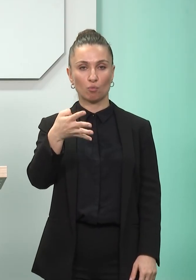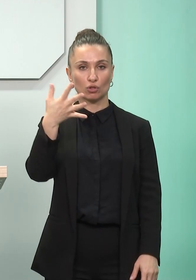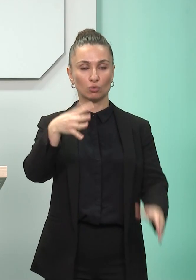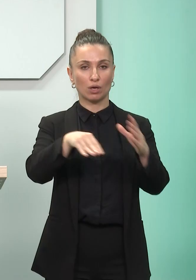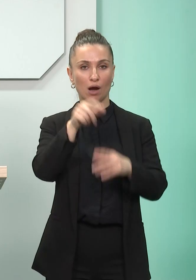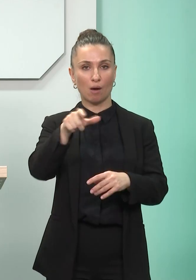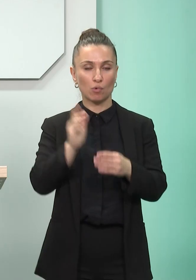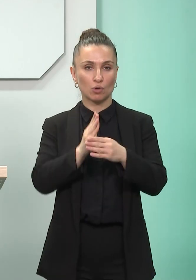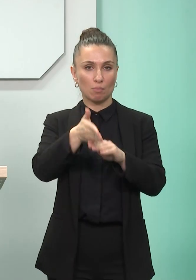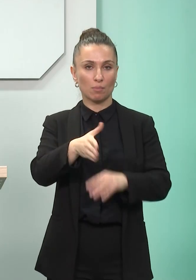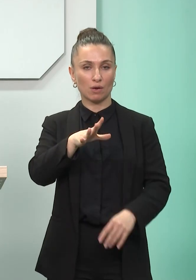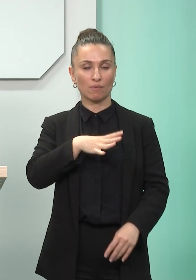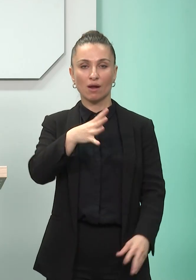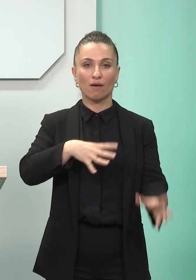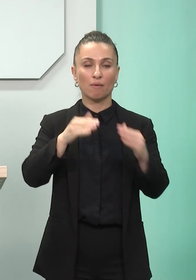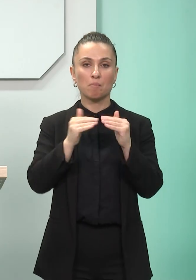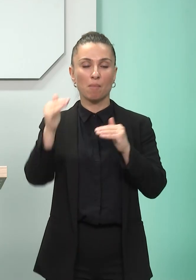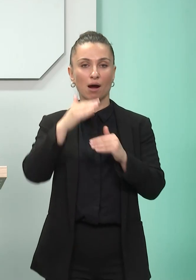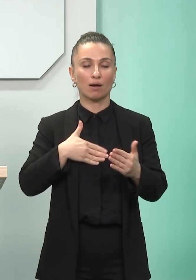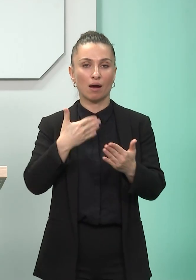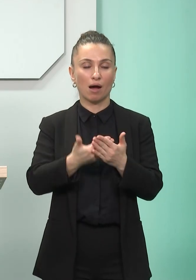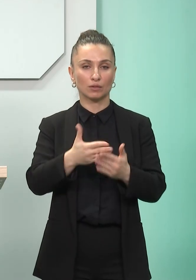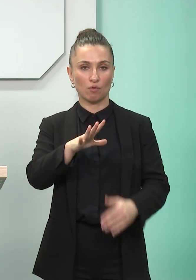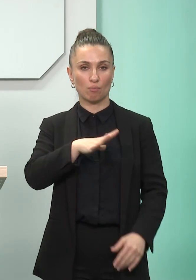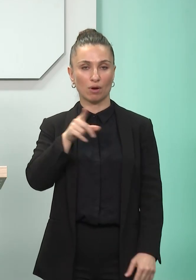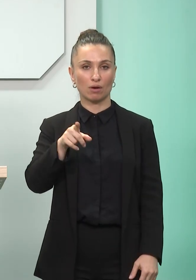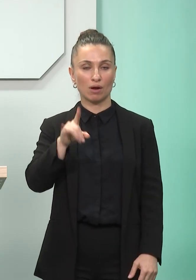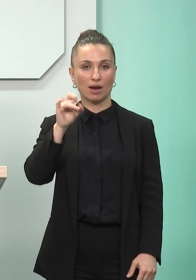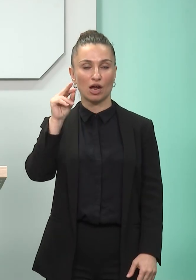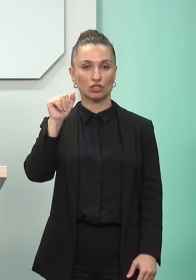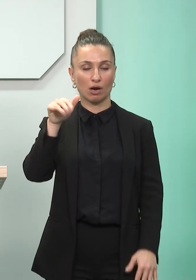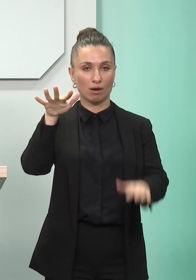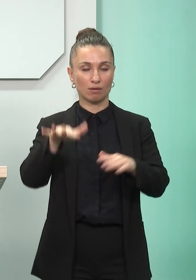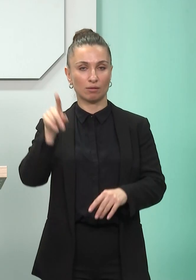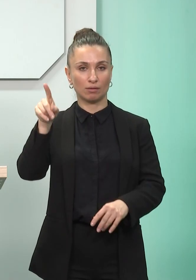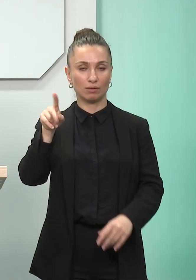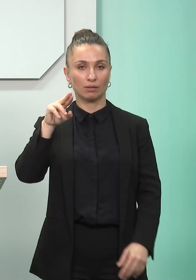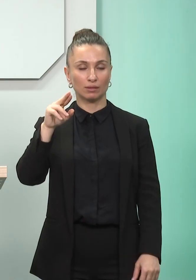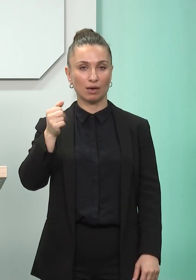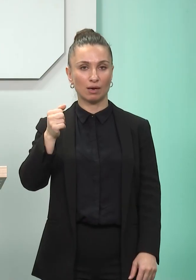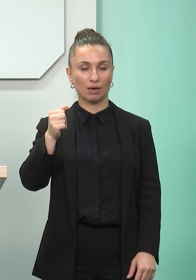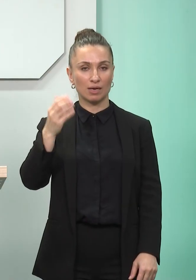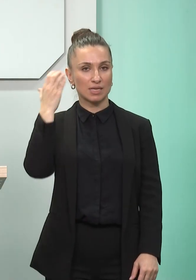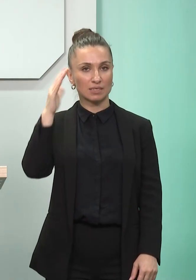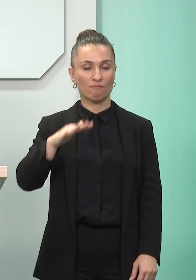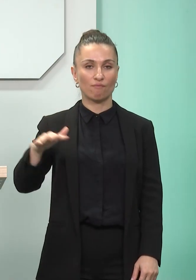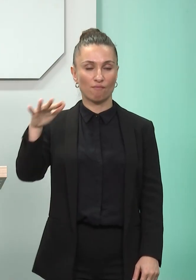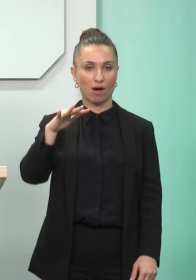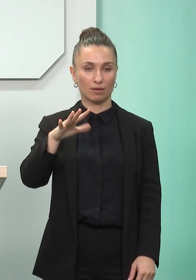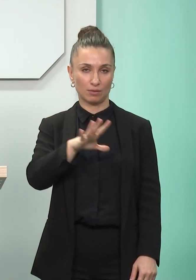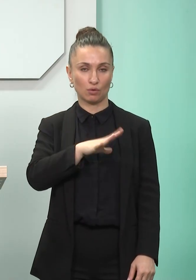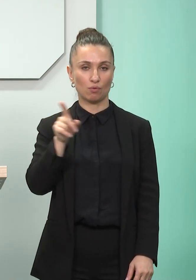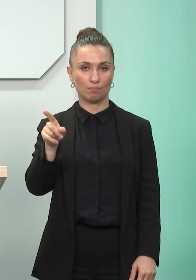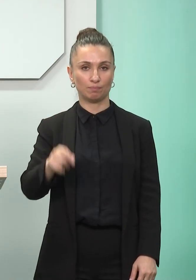602,445 ამომრჩეველი მივიდა, ყველაზე მაღალი აქტივობა რაჭა, ლეჩხუმისა და ქვემო სვანეთის